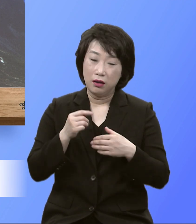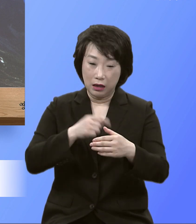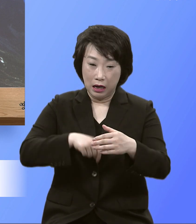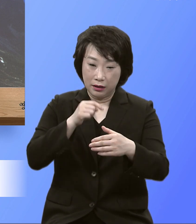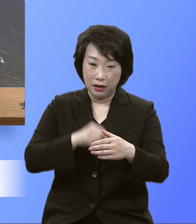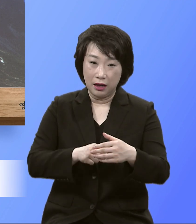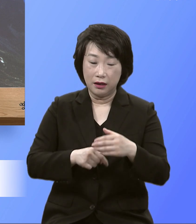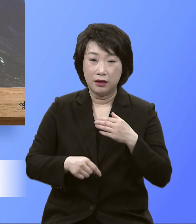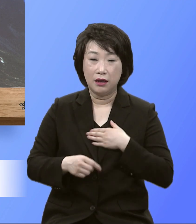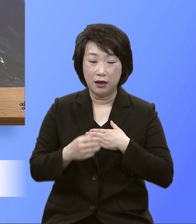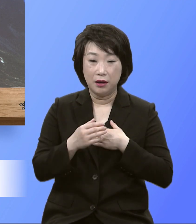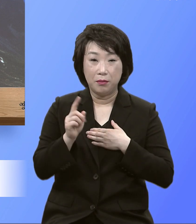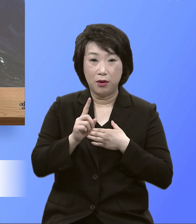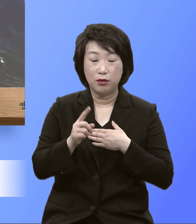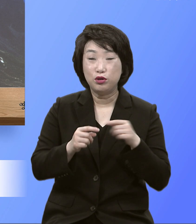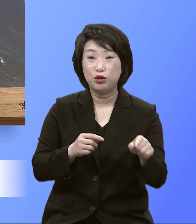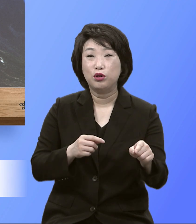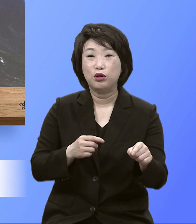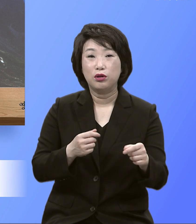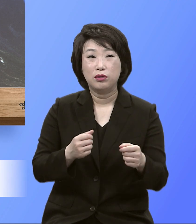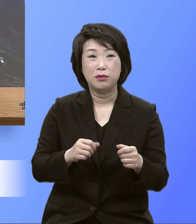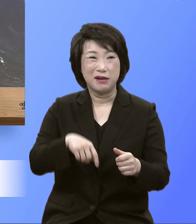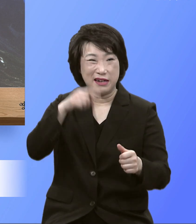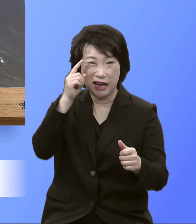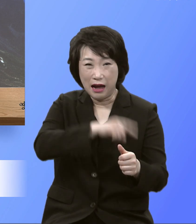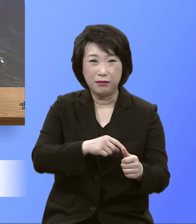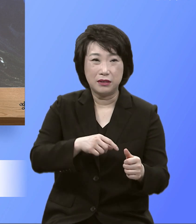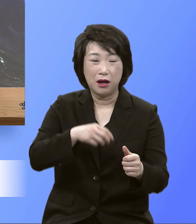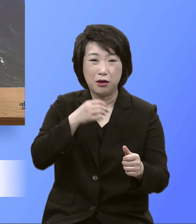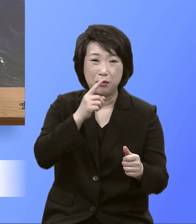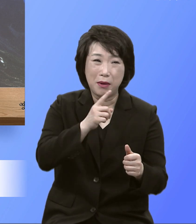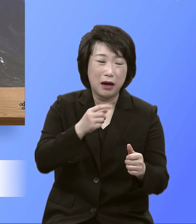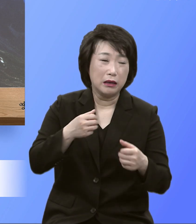내 육신의 속에서 그럴 기력도 없다니까. 기력도.